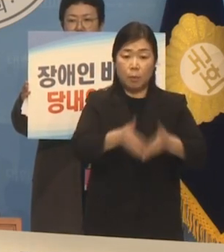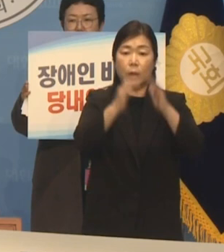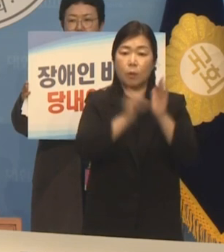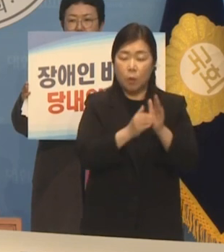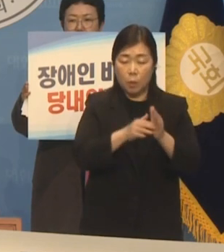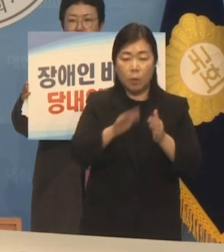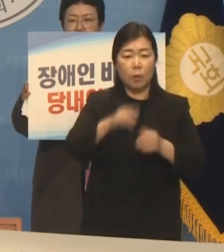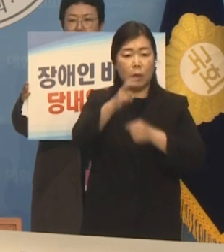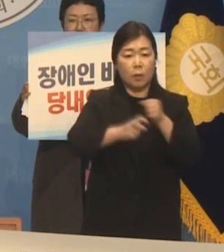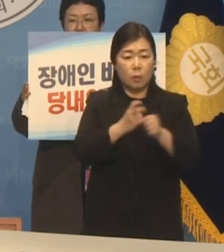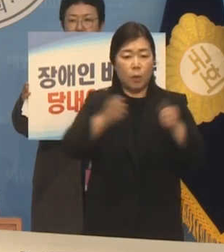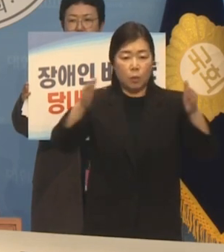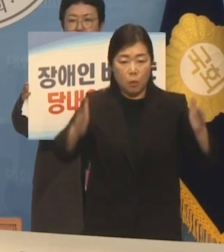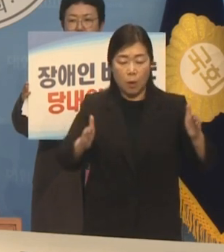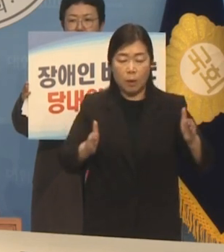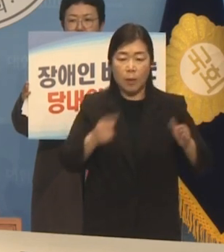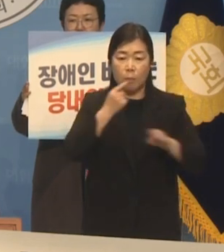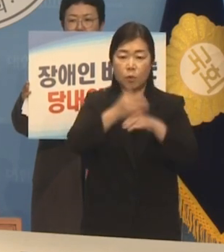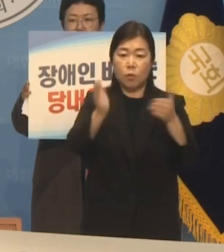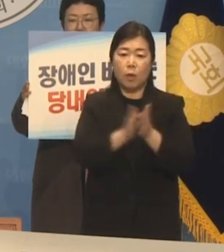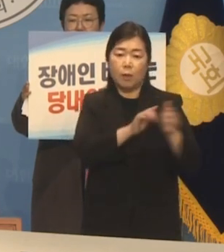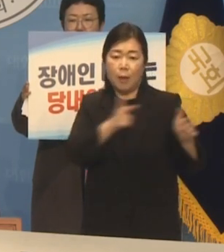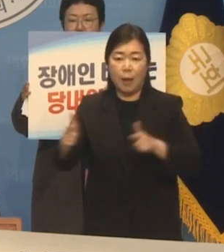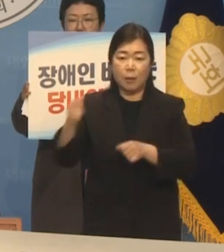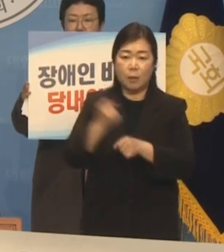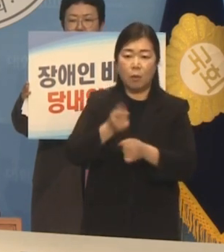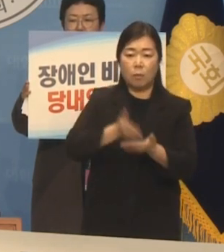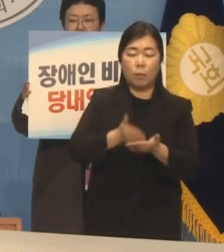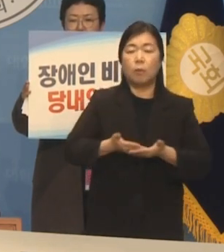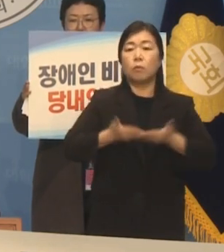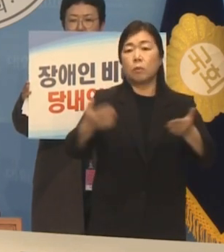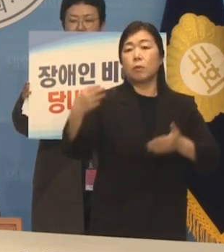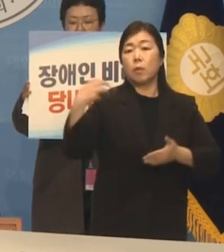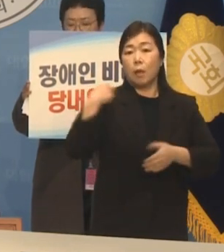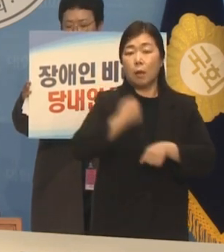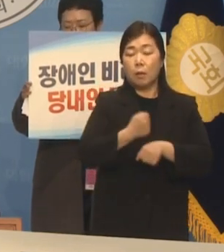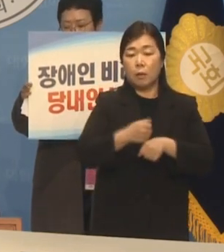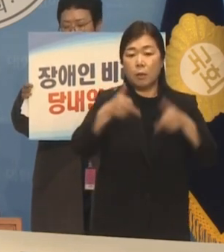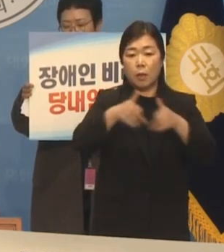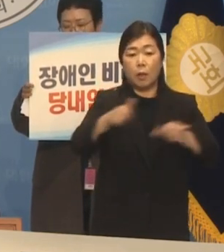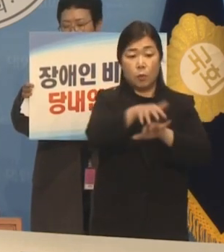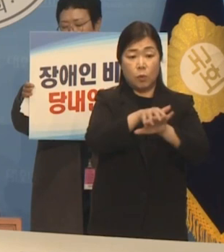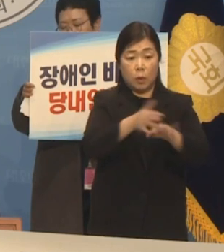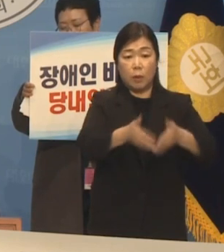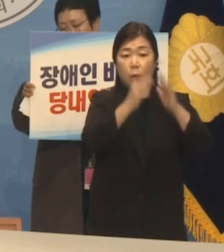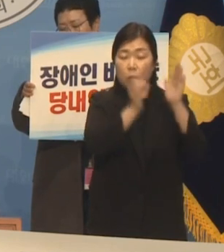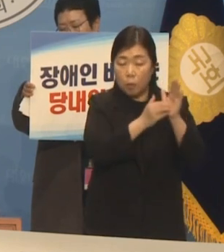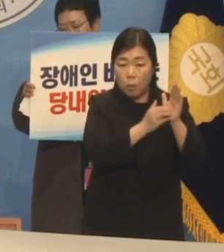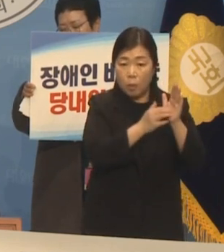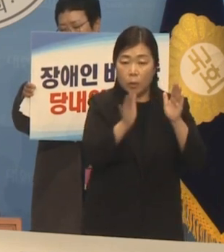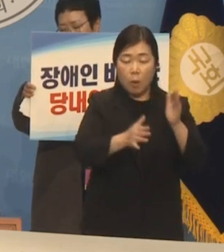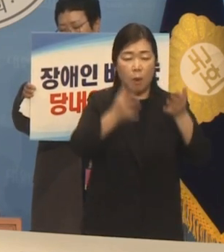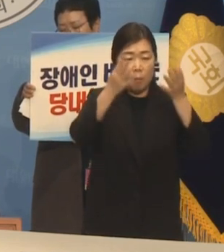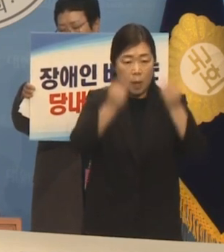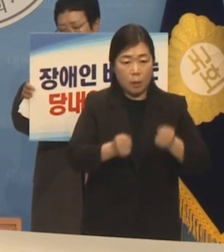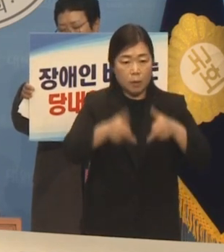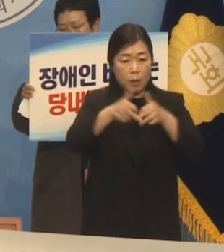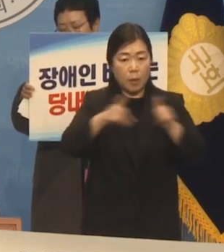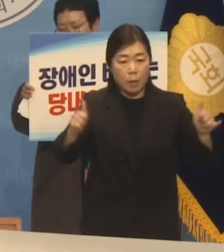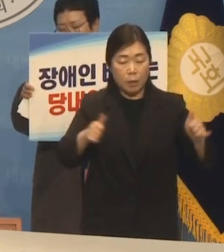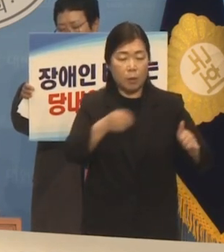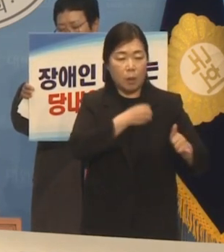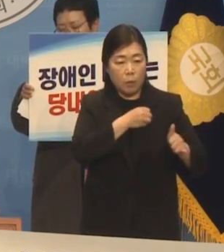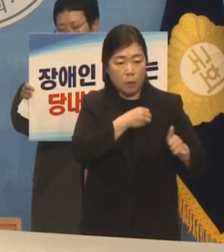20여년간 당의 다양성을 대변하는 주요 조직으로 자리잡으며 수많은 장애인